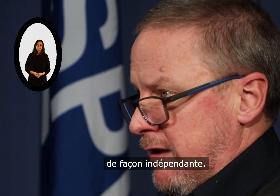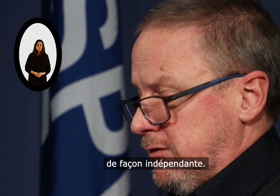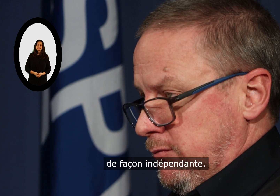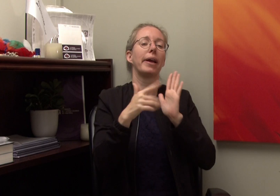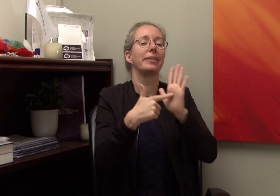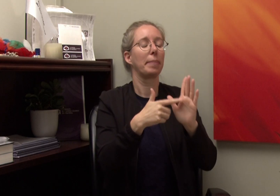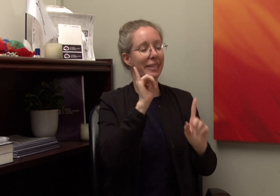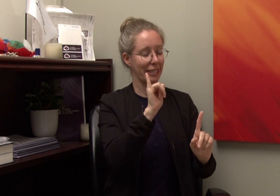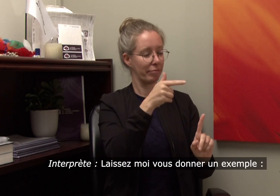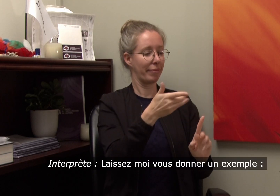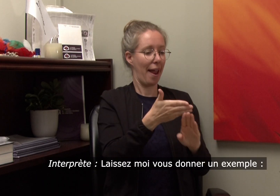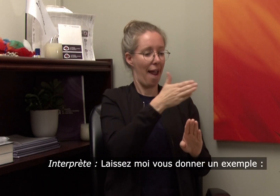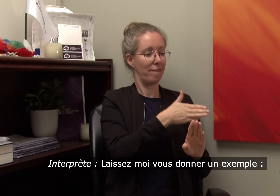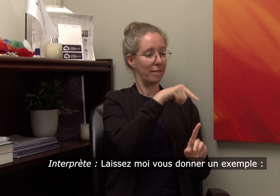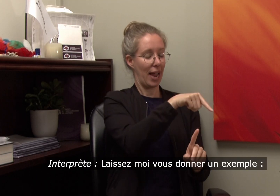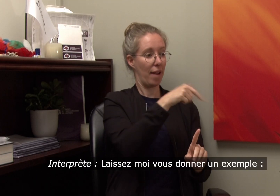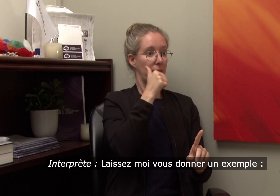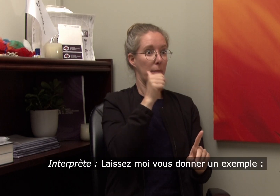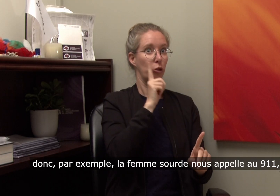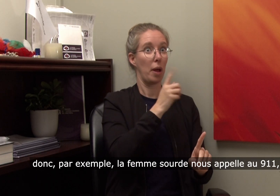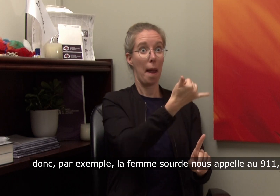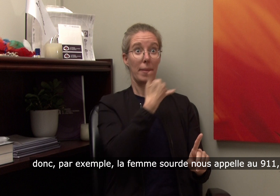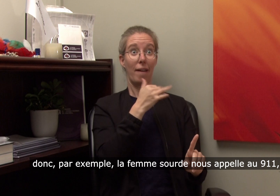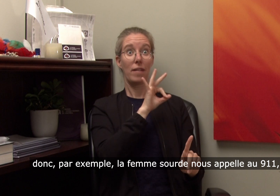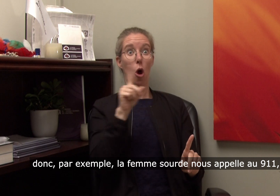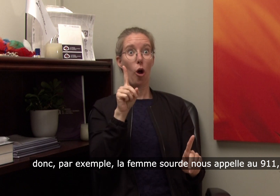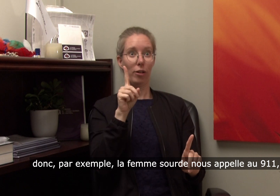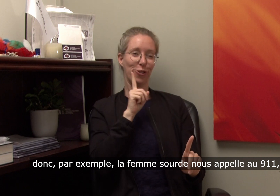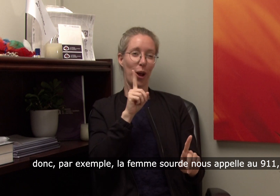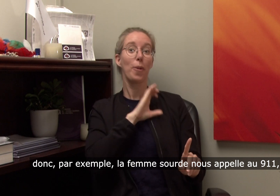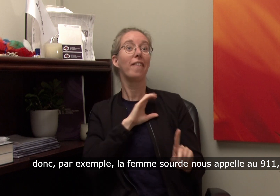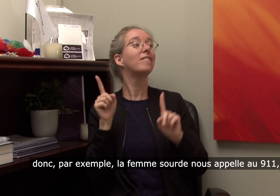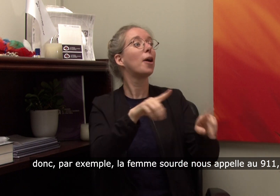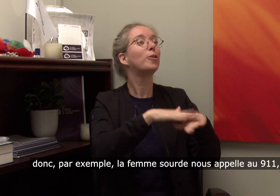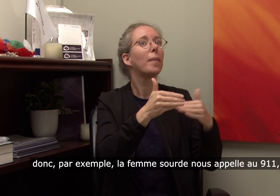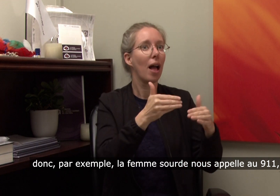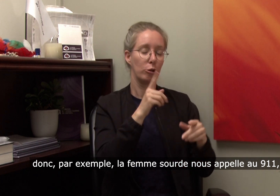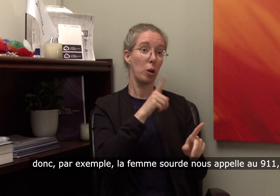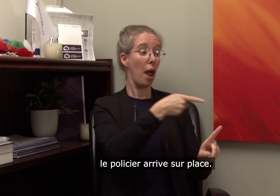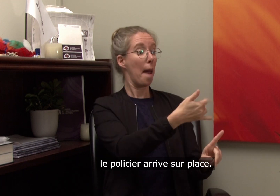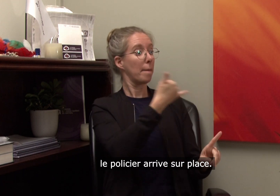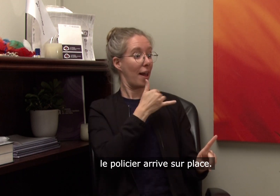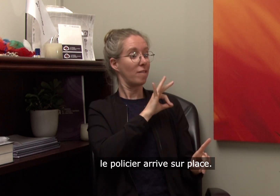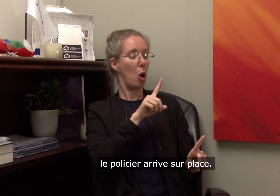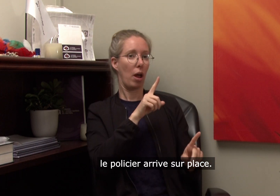indépendante. Laissez-moi vous donner un exemple. Donc, par exemple, la femme sourde nous appelle le 911, le policier arrive sur